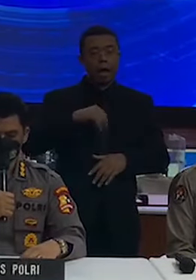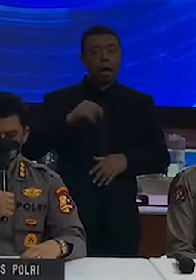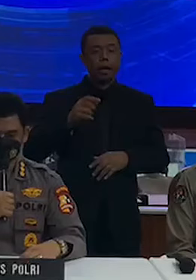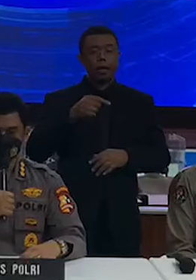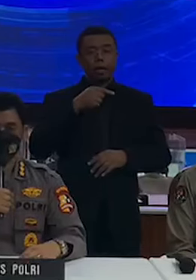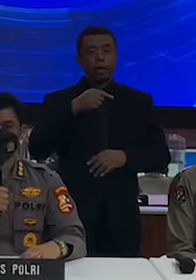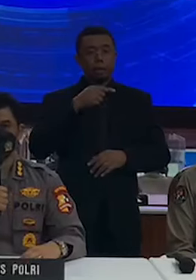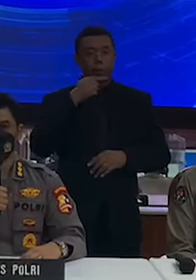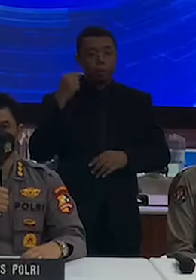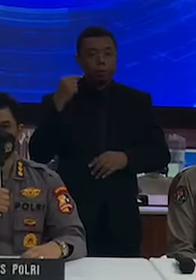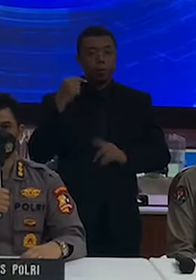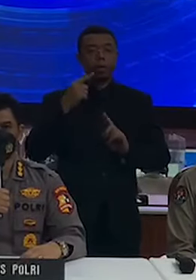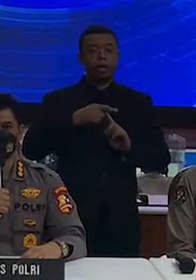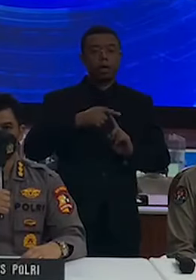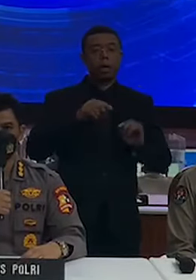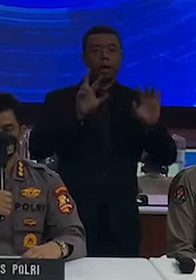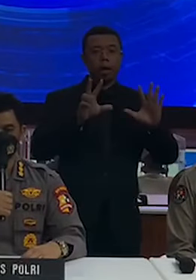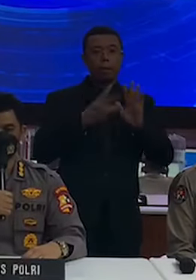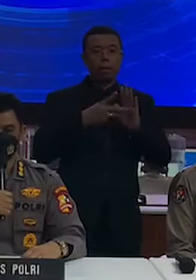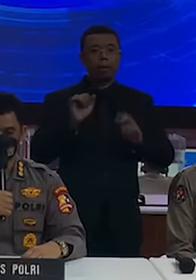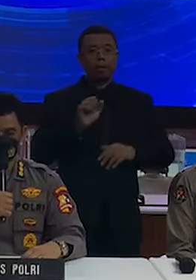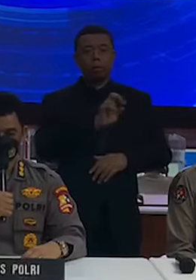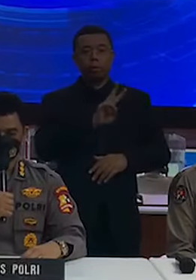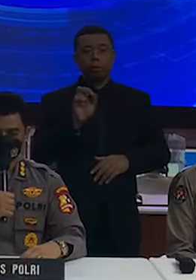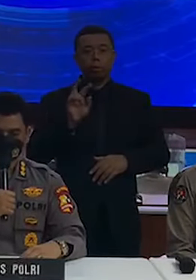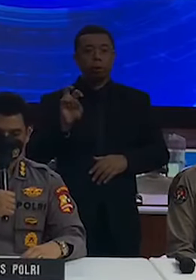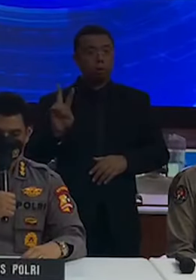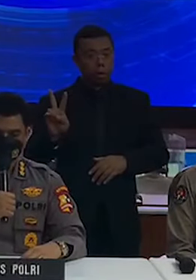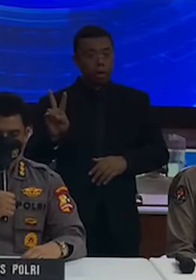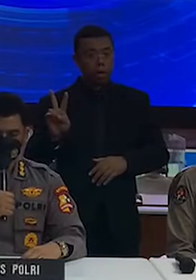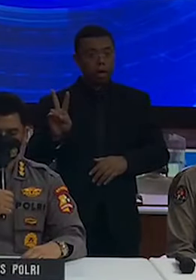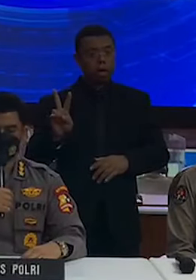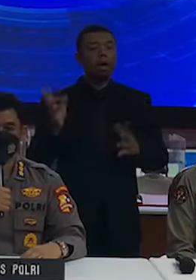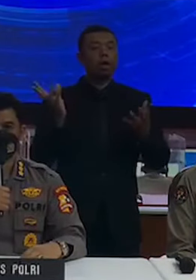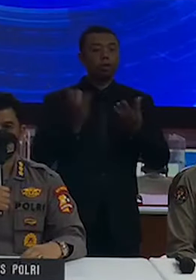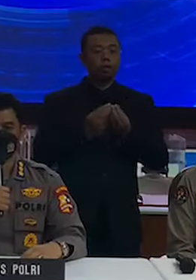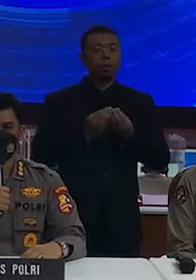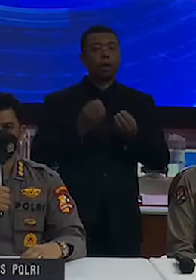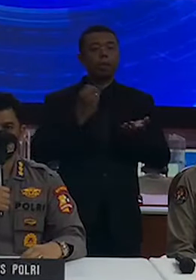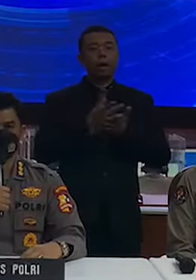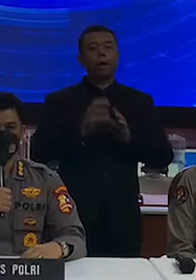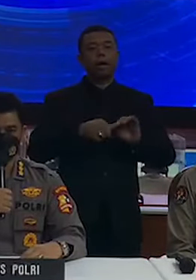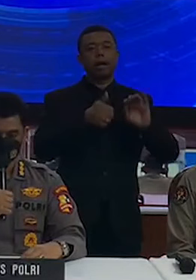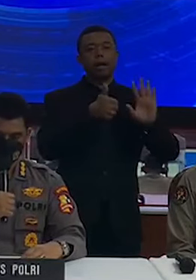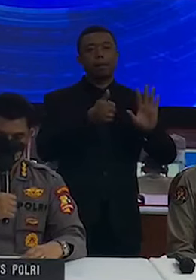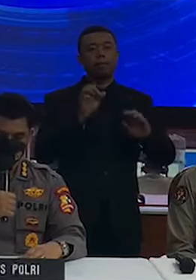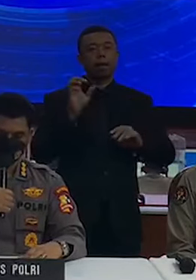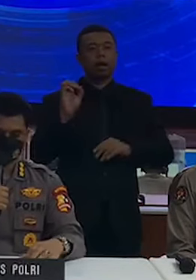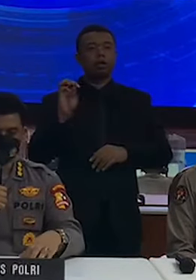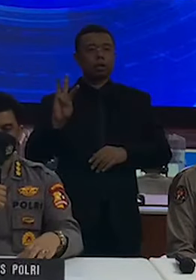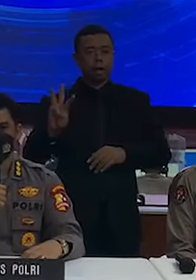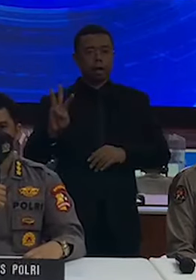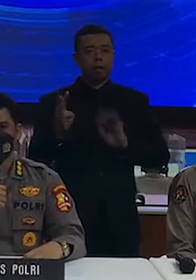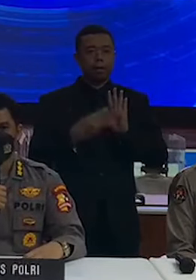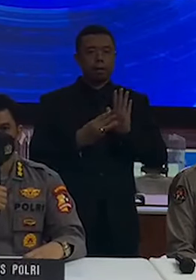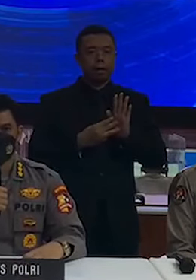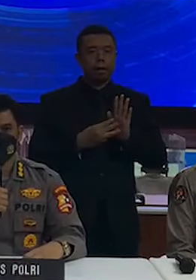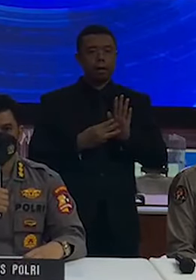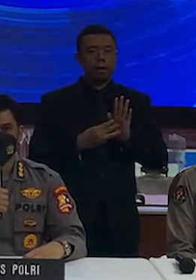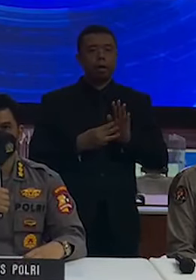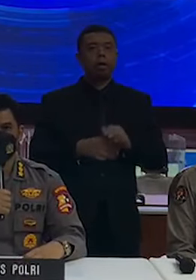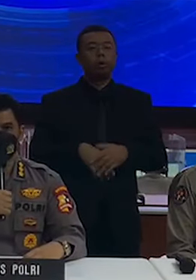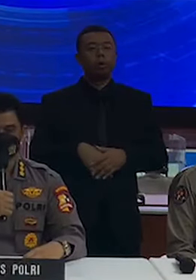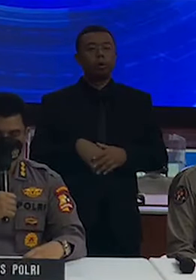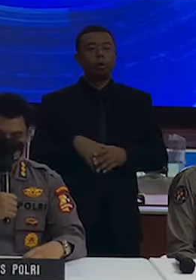hari Minggu tanggal 8 Mei 2022 terjadi sebanyak 603 kasus.